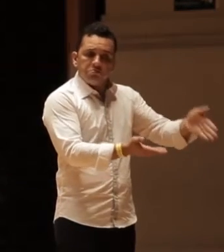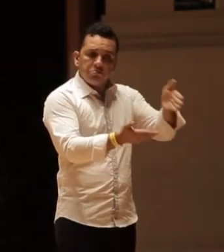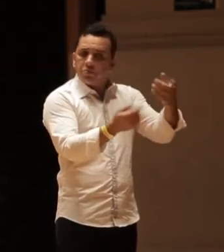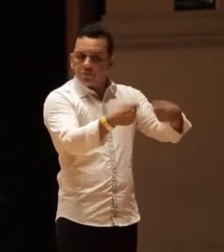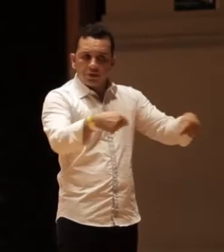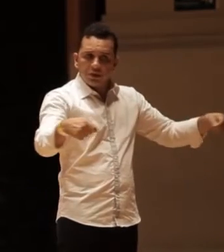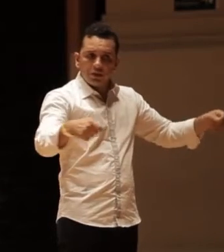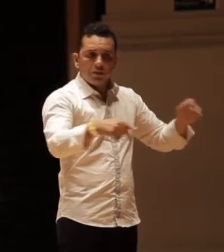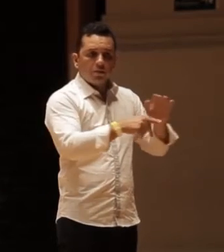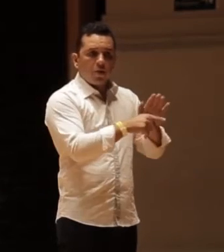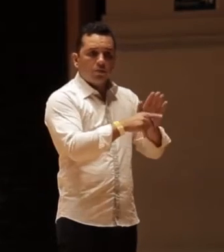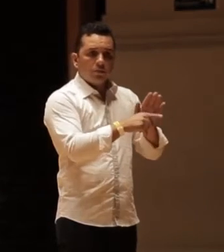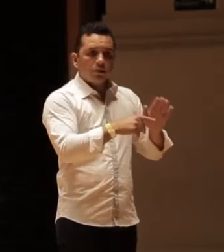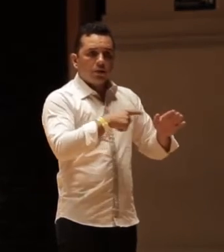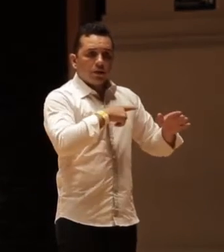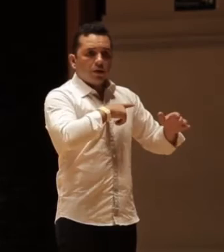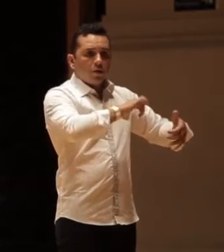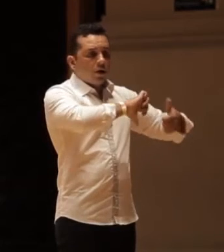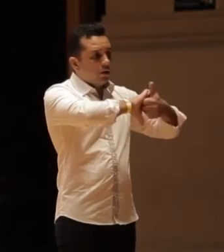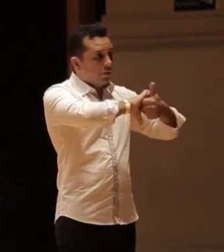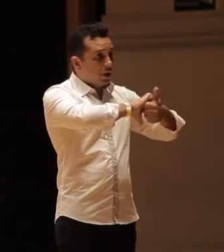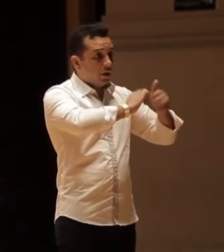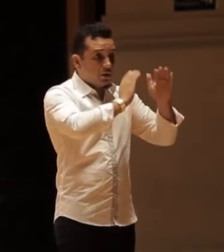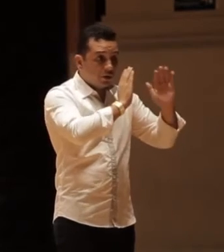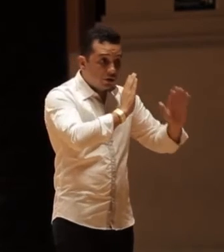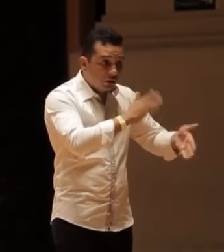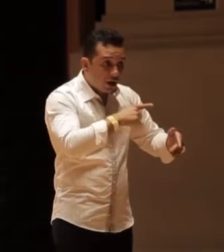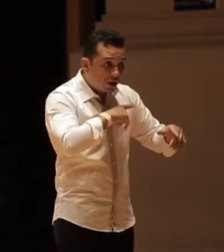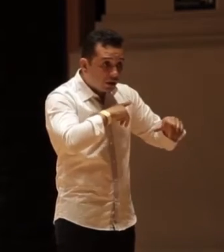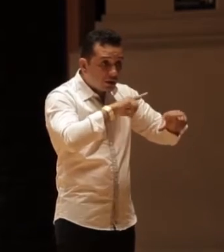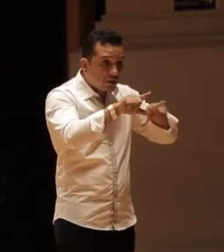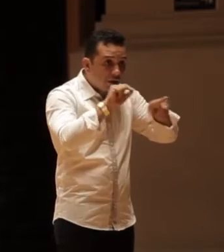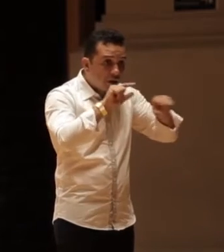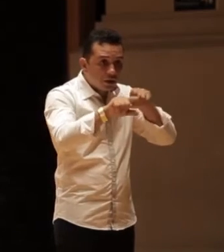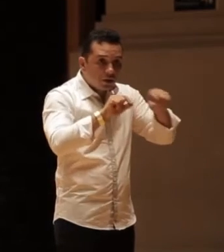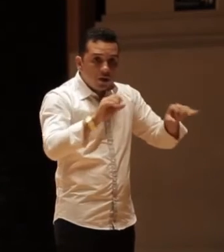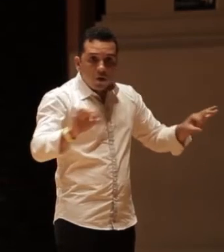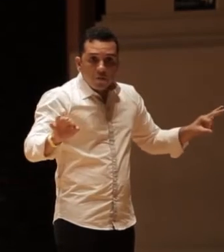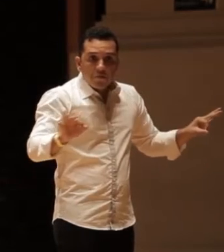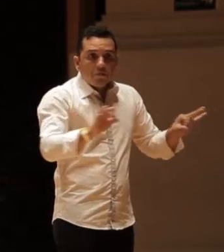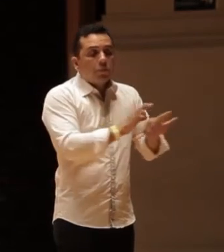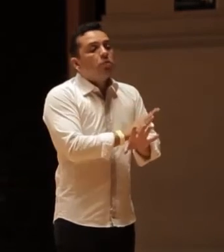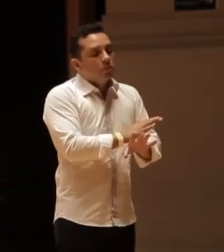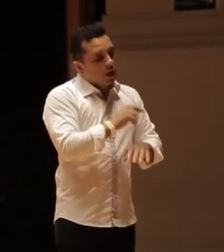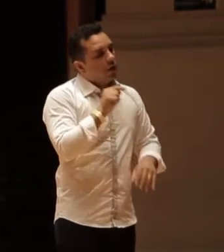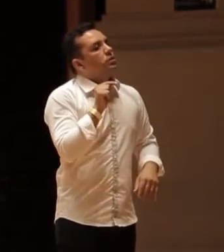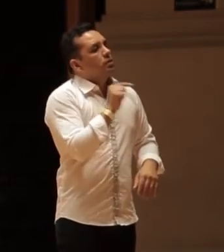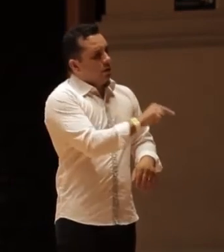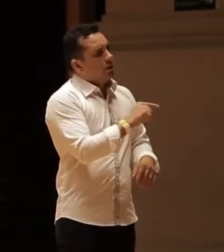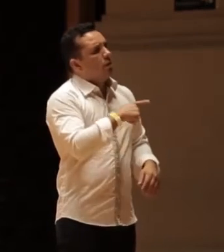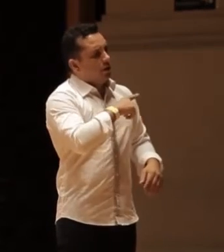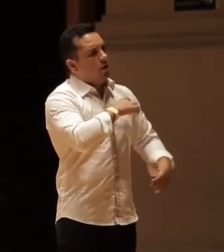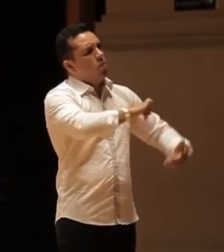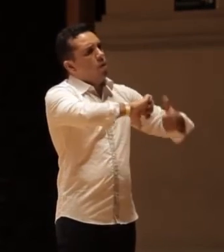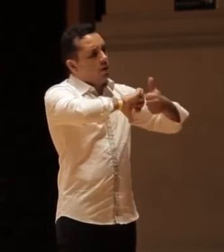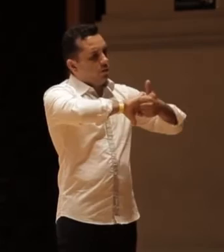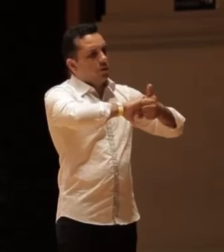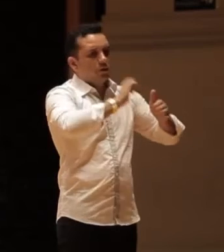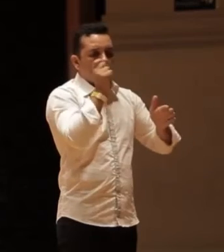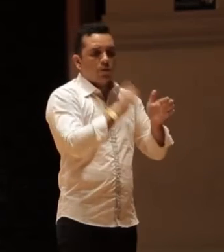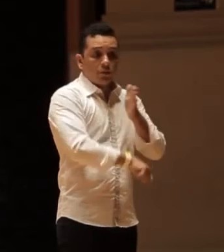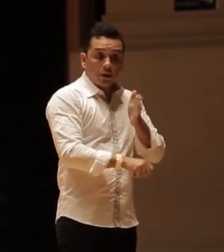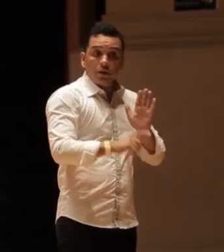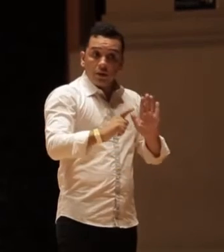qualificada depois da homologação da seleção aí sim ela tem que assegurar a qualificação para o contrato